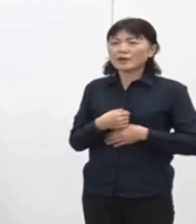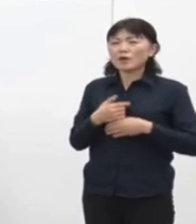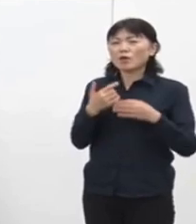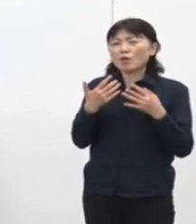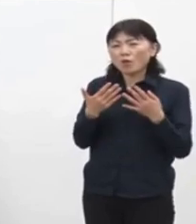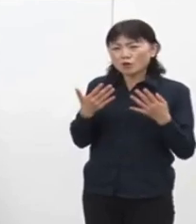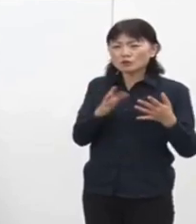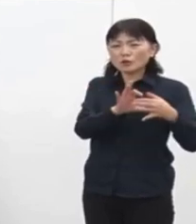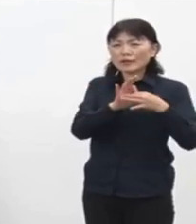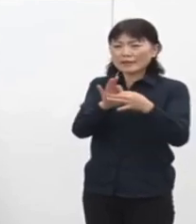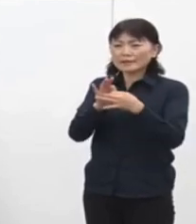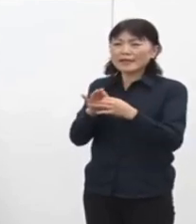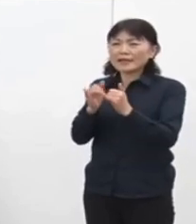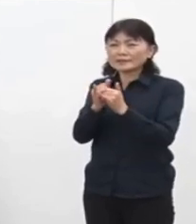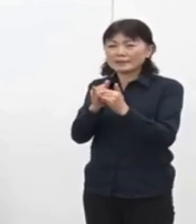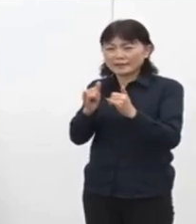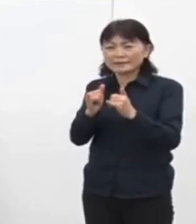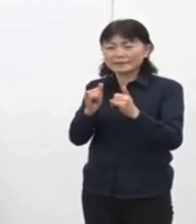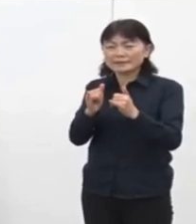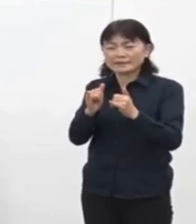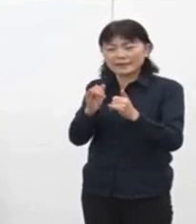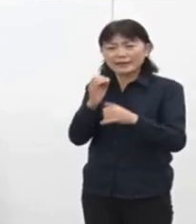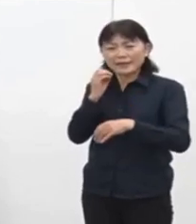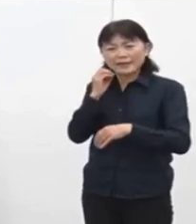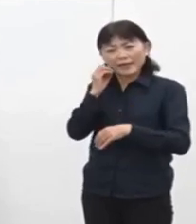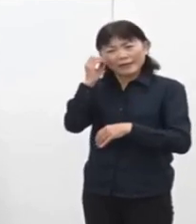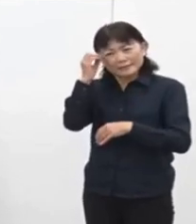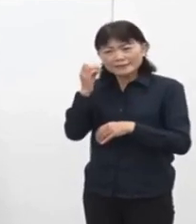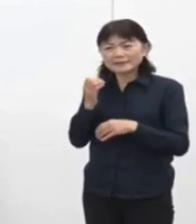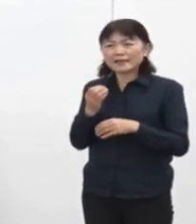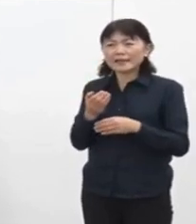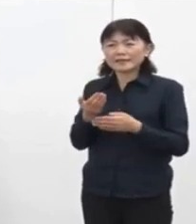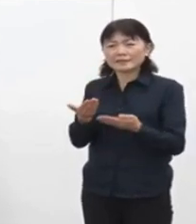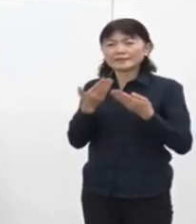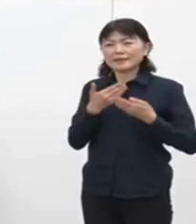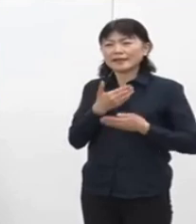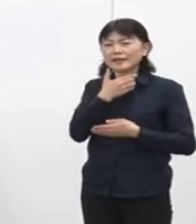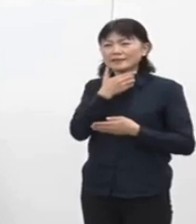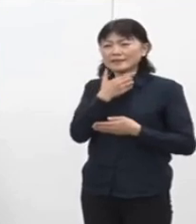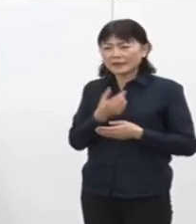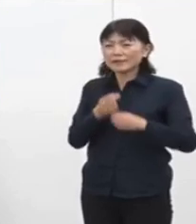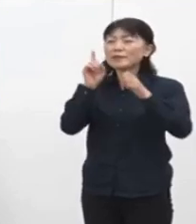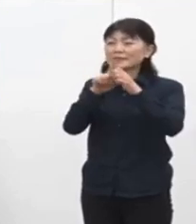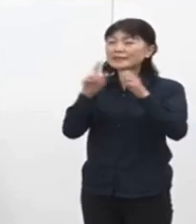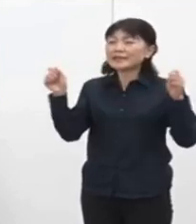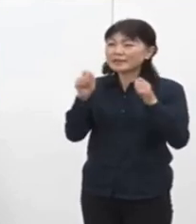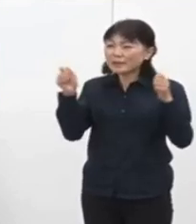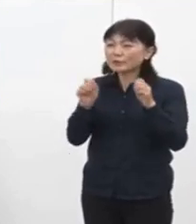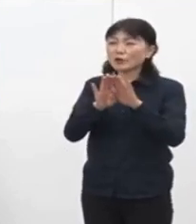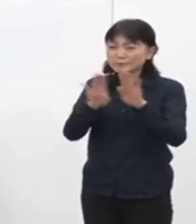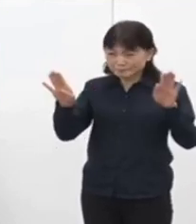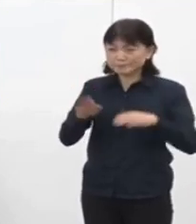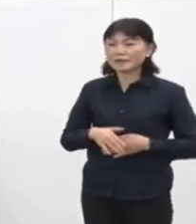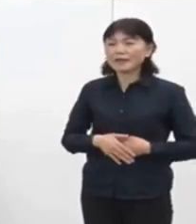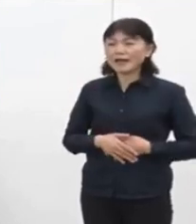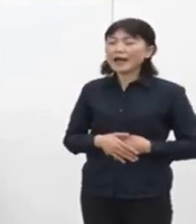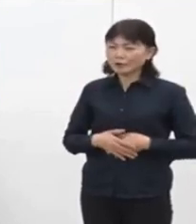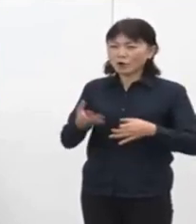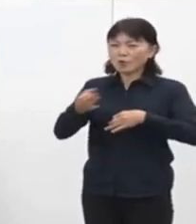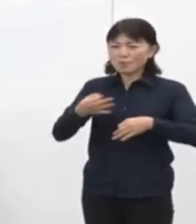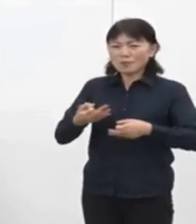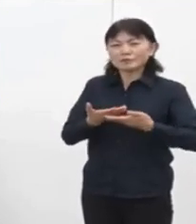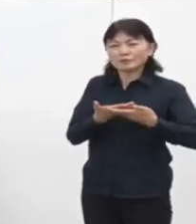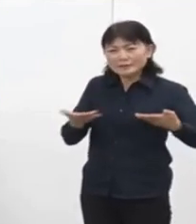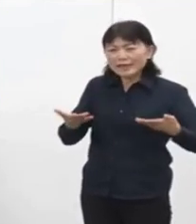の関係者の方に感じていただくためのイベントとして今回開催することになります。こういった形であのマルシェやですね、コンサ